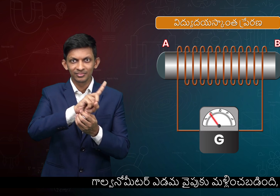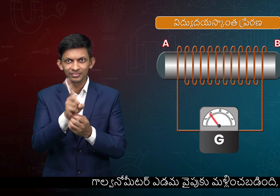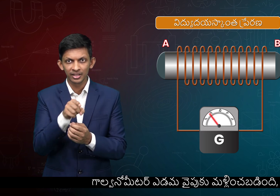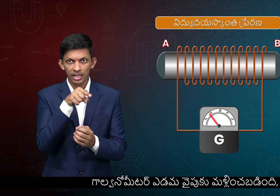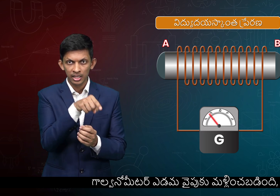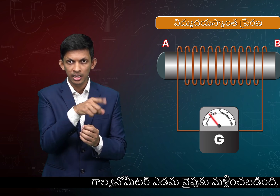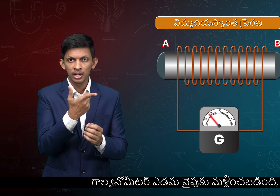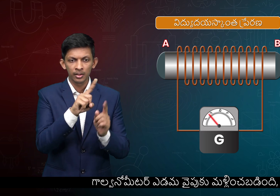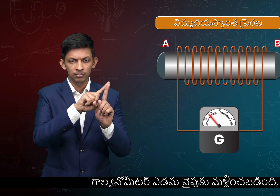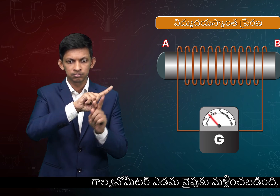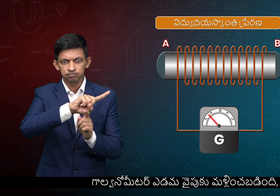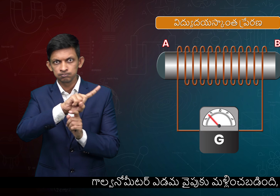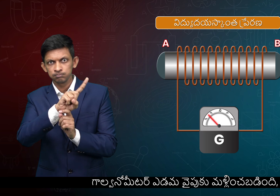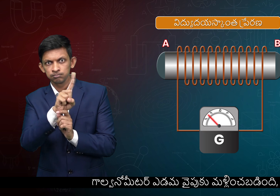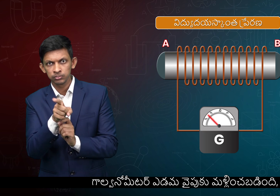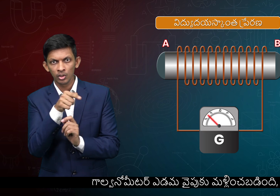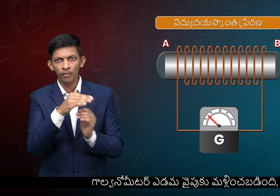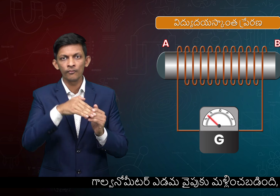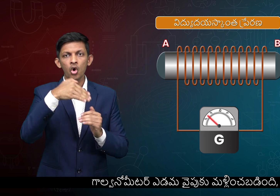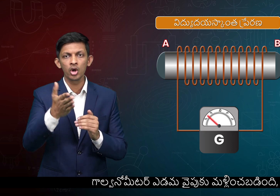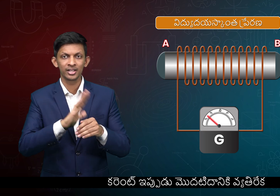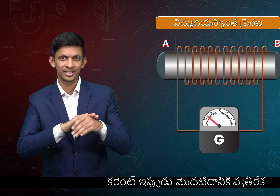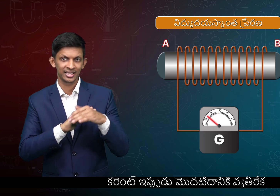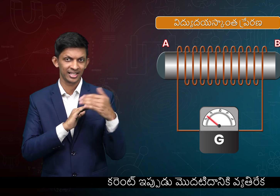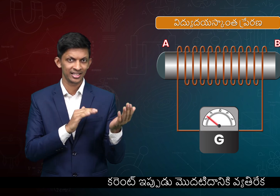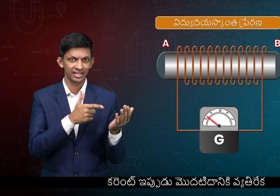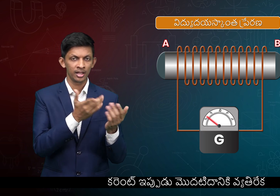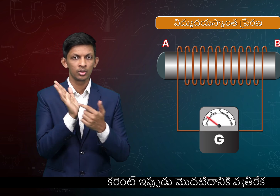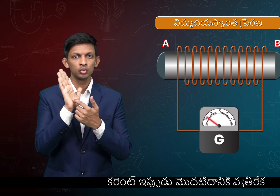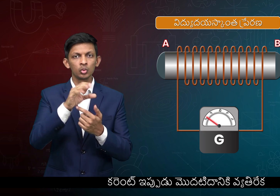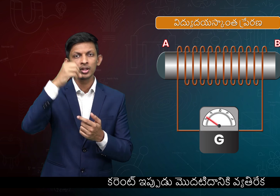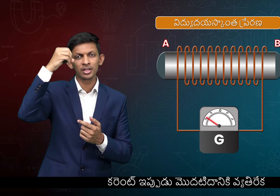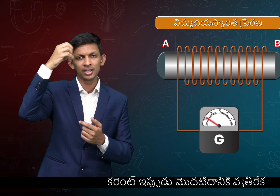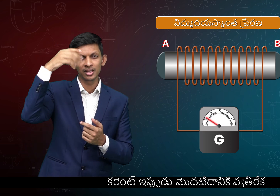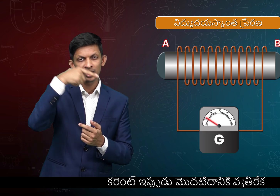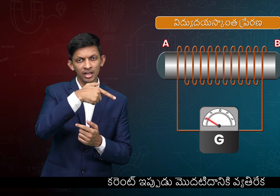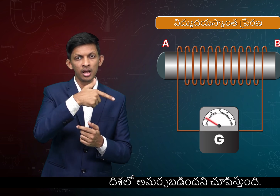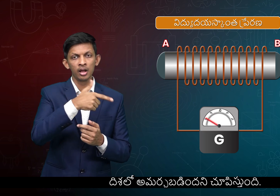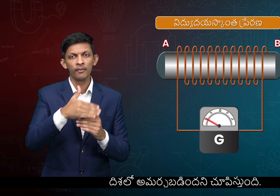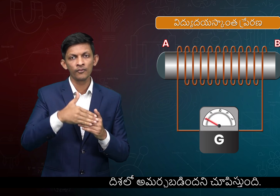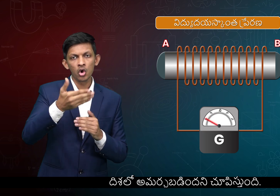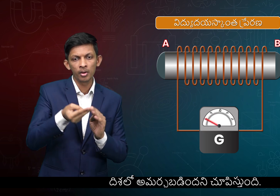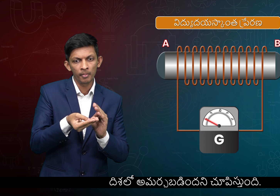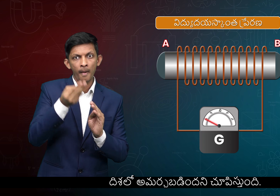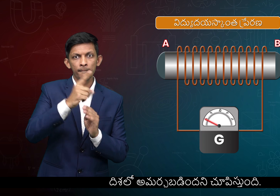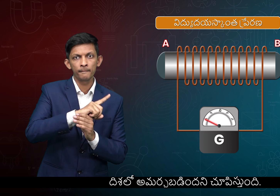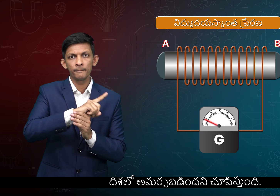గాల్వెనోమీటర్ ఎడమవైపుకు మళ్లించబడింది. కరెంటు ఇప్పుడు మొదటి దానికి వ్యతిరేక దిశలో అమర్చబడిందని